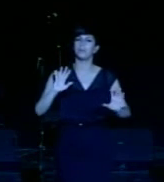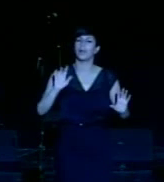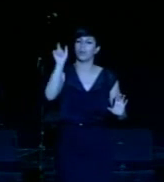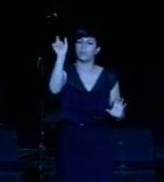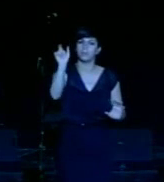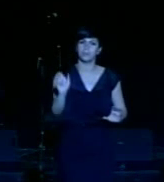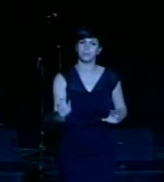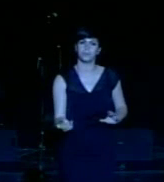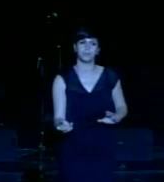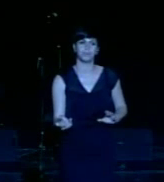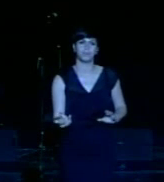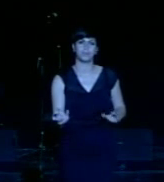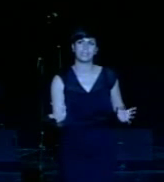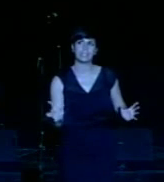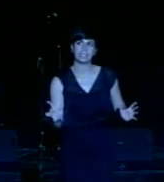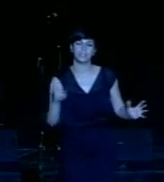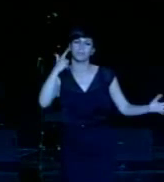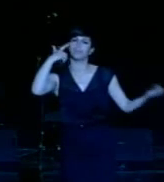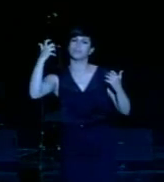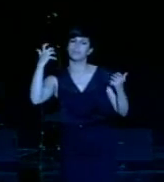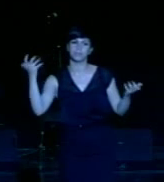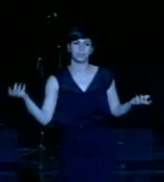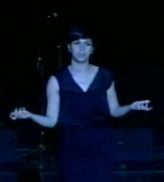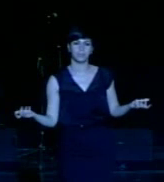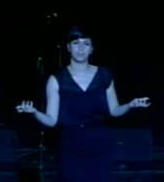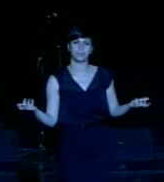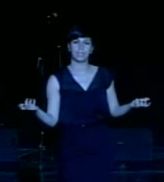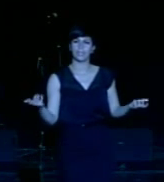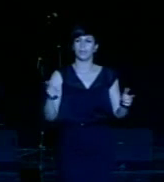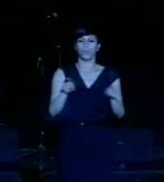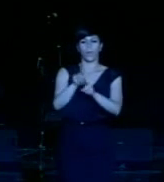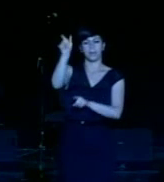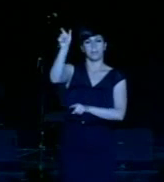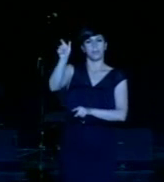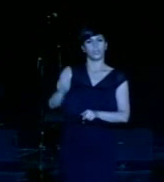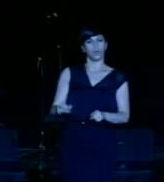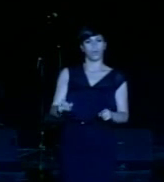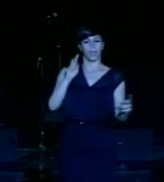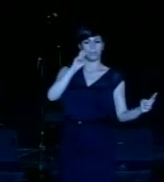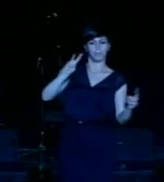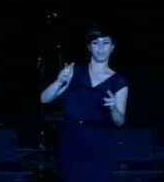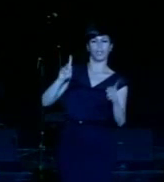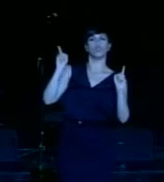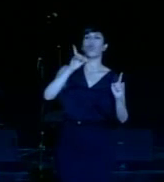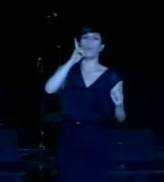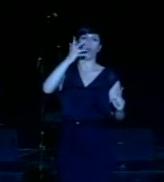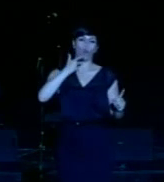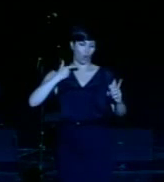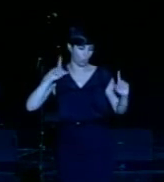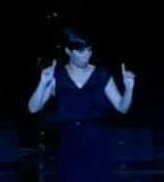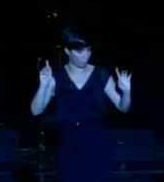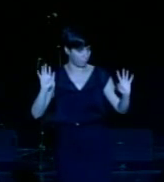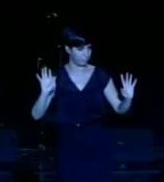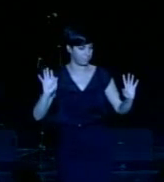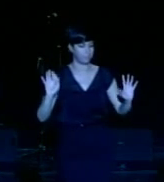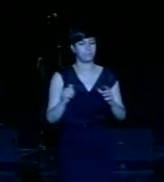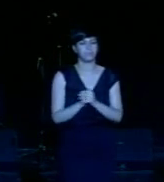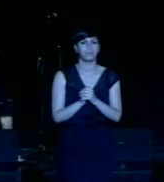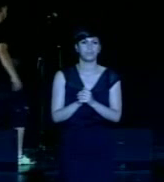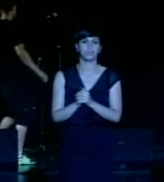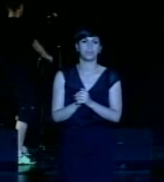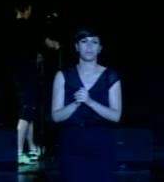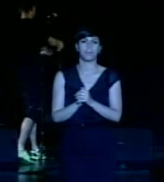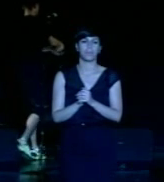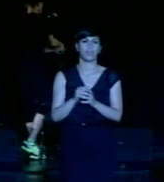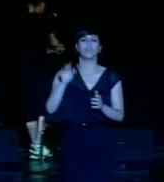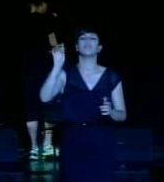haya hecho notar, que se haya hecho oír... Y no solo por el color, evidentemente,